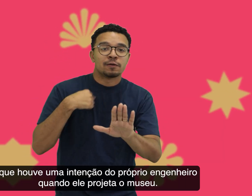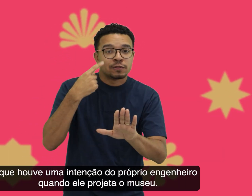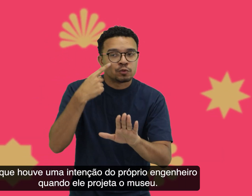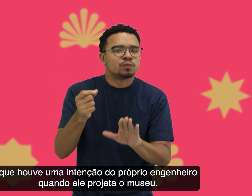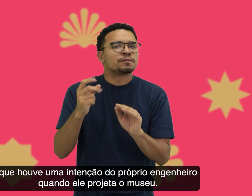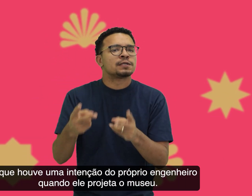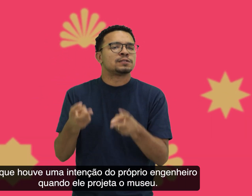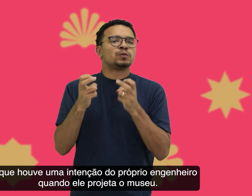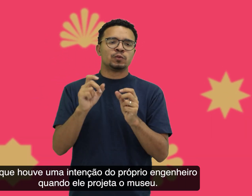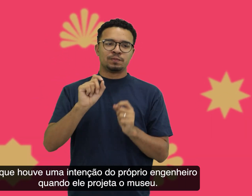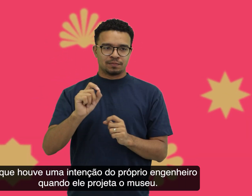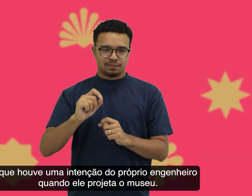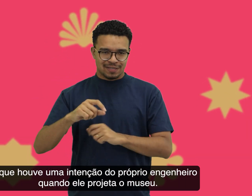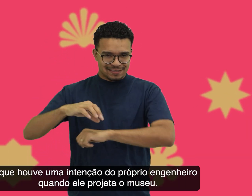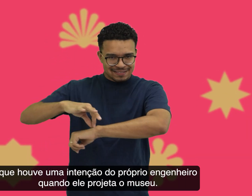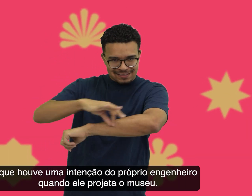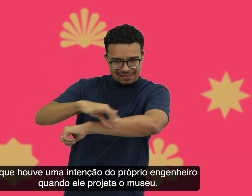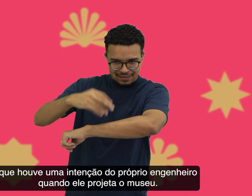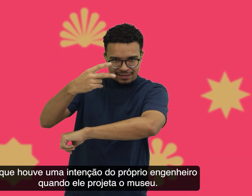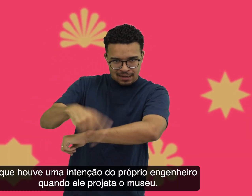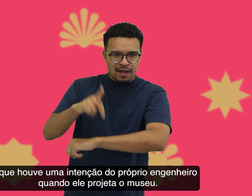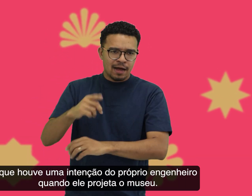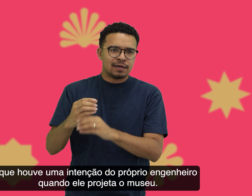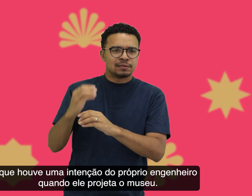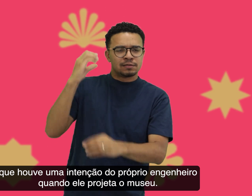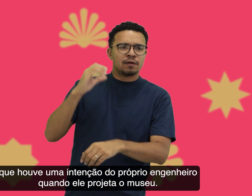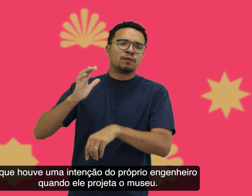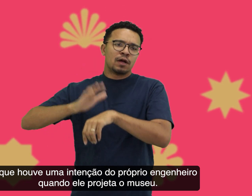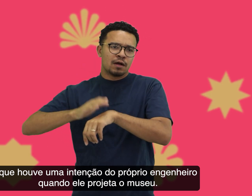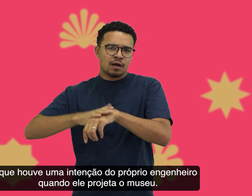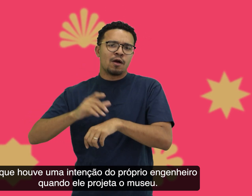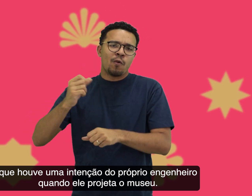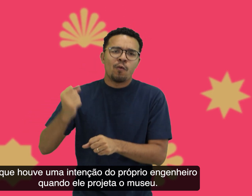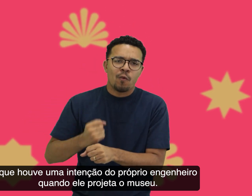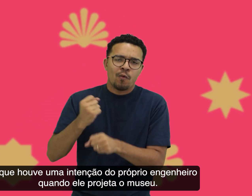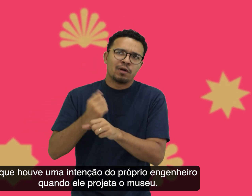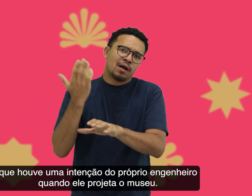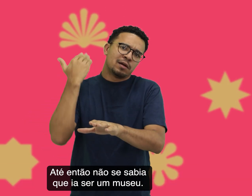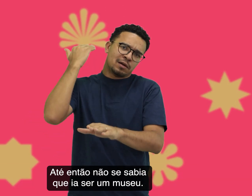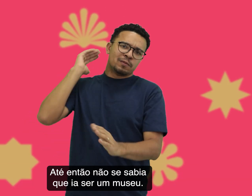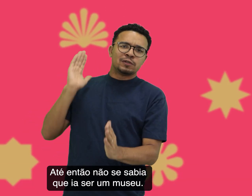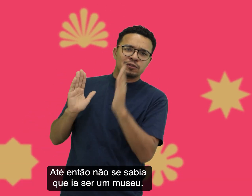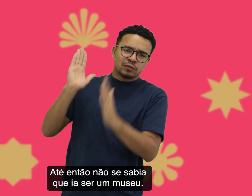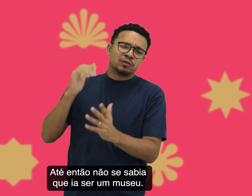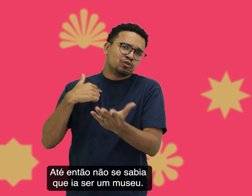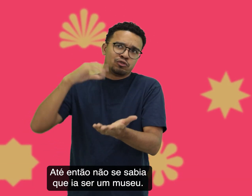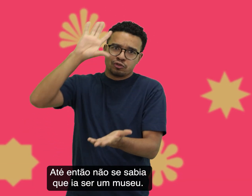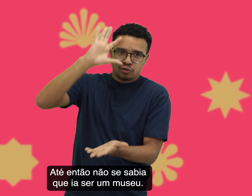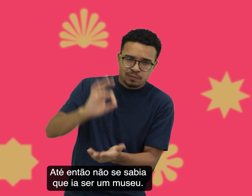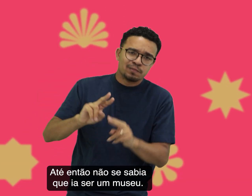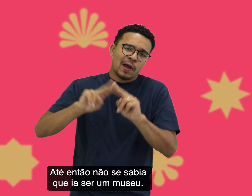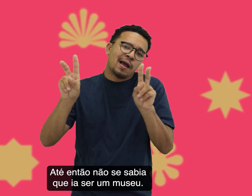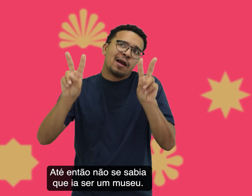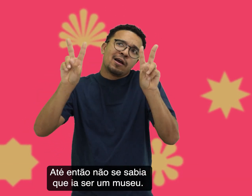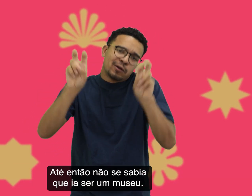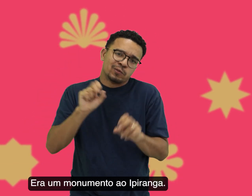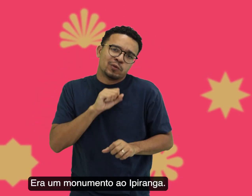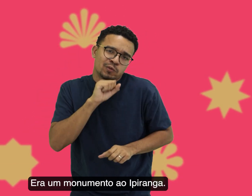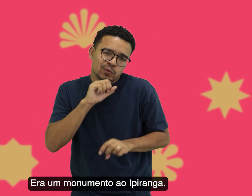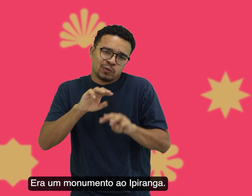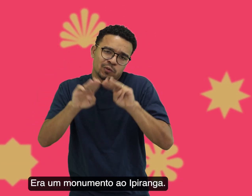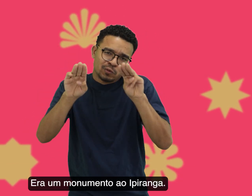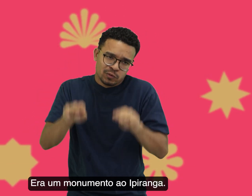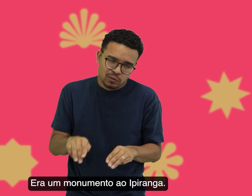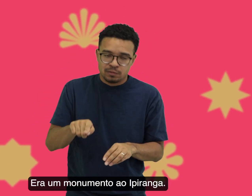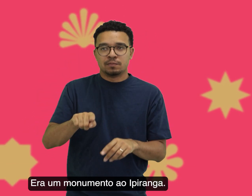percebendo que houve uma intenção do próprio engenheiro quando ele projeta, né, o museu. Até então não se sabia que ia ser um museu,